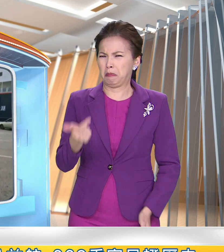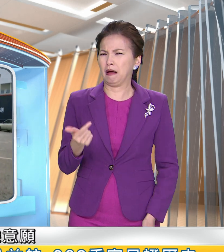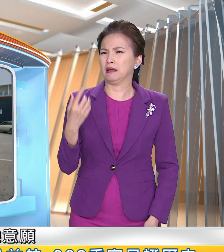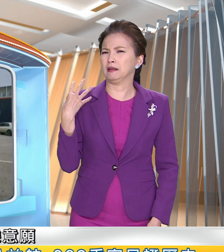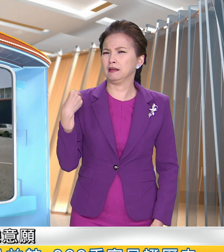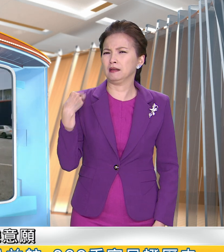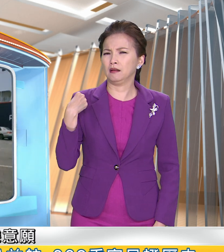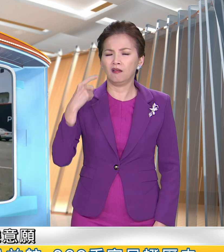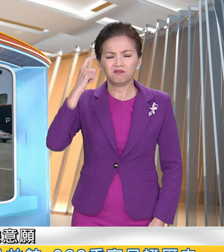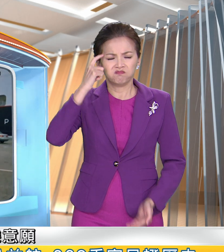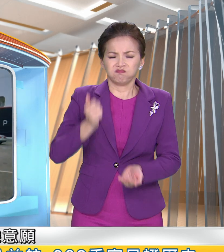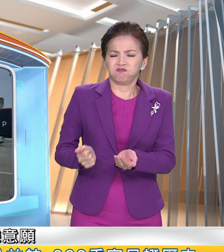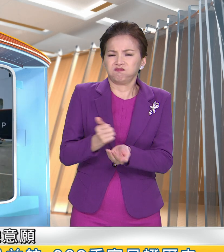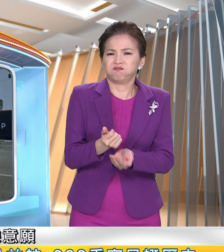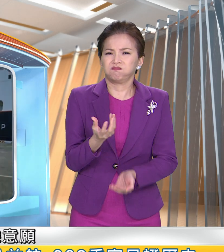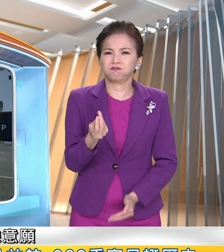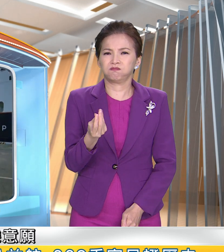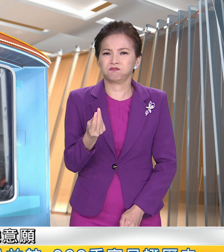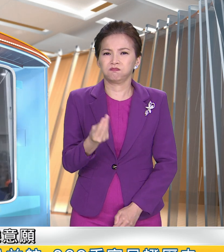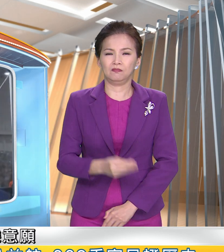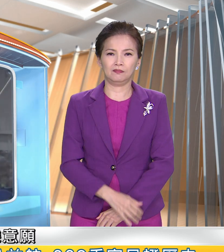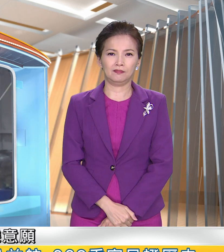响他们搭乘的意愿。